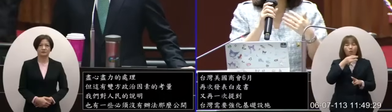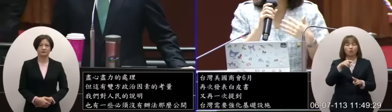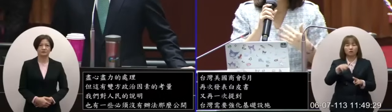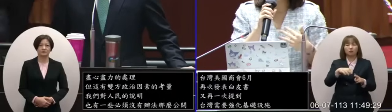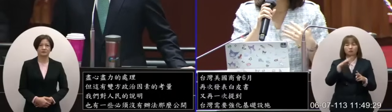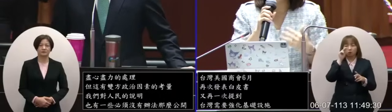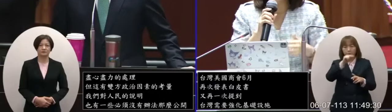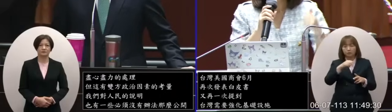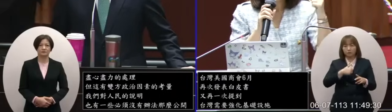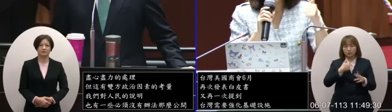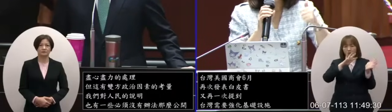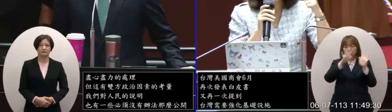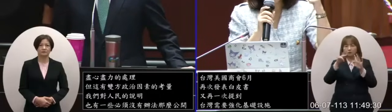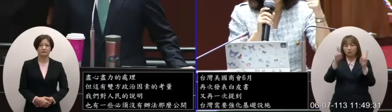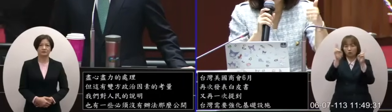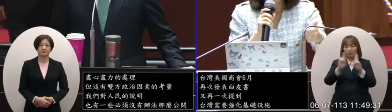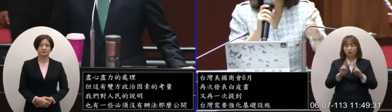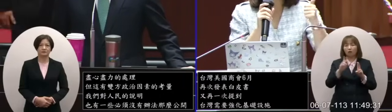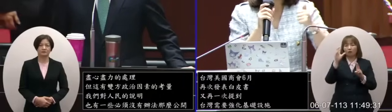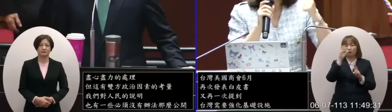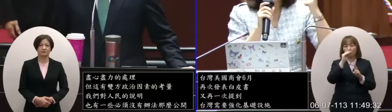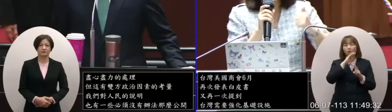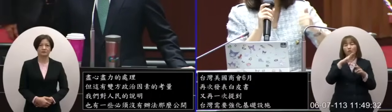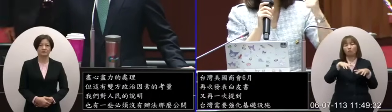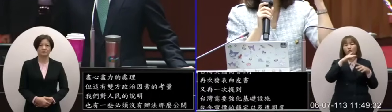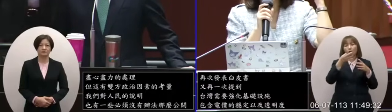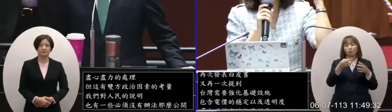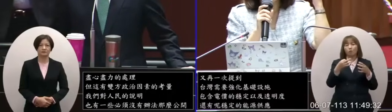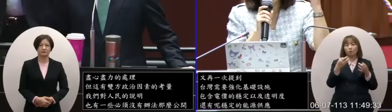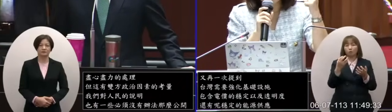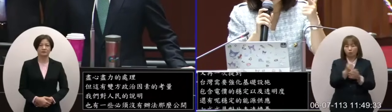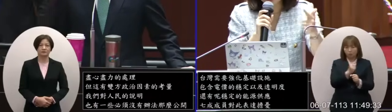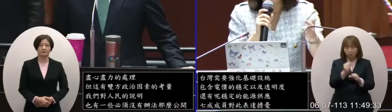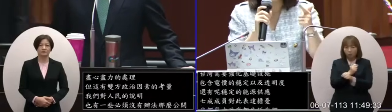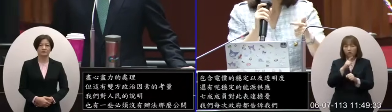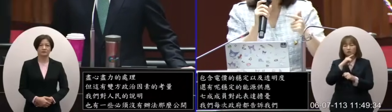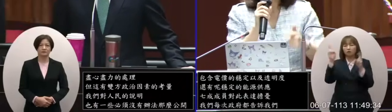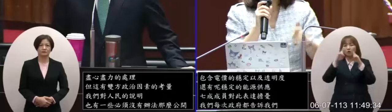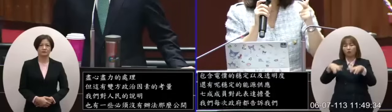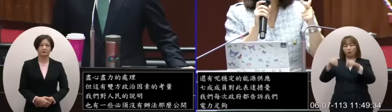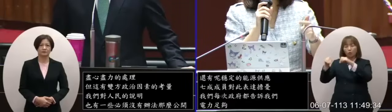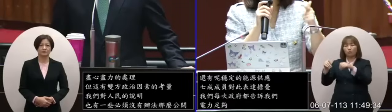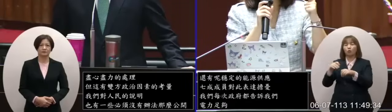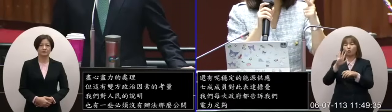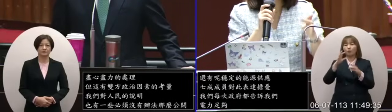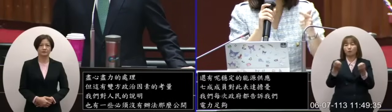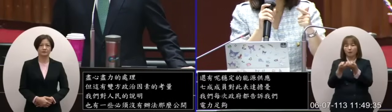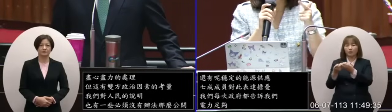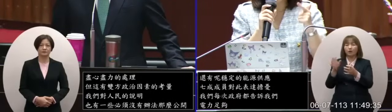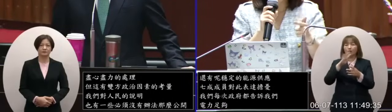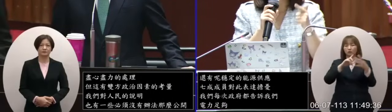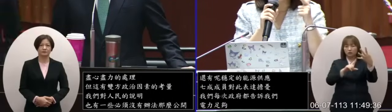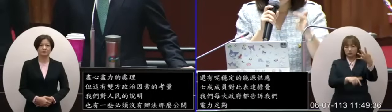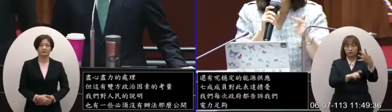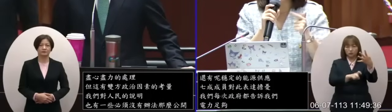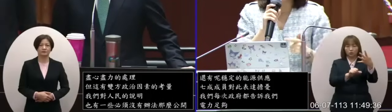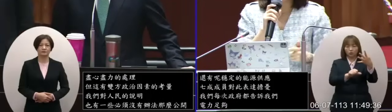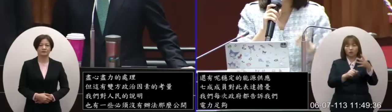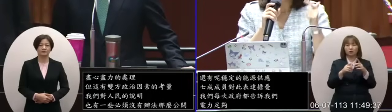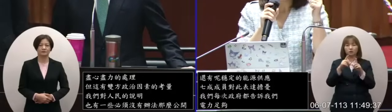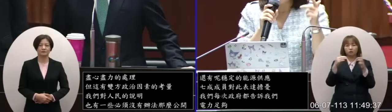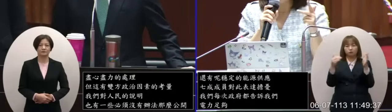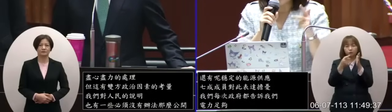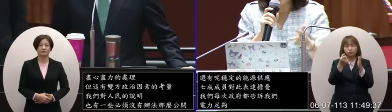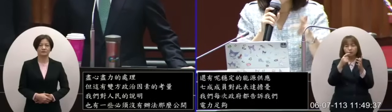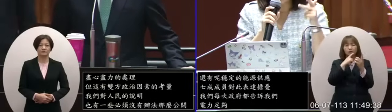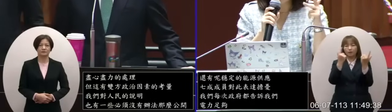是我们所看到的是电力不断的亏损，台湾各地区不断的跳电，甚至今年的4月15号差一点